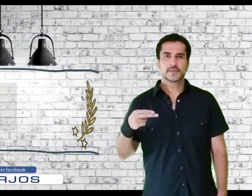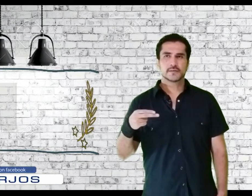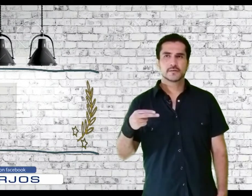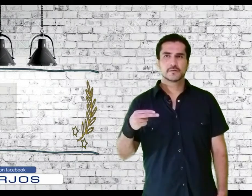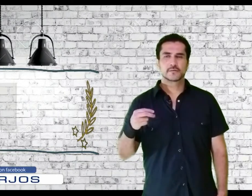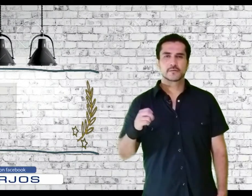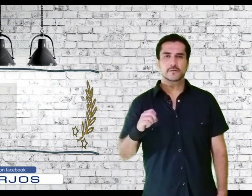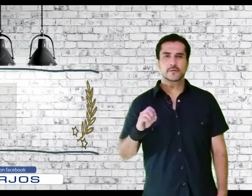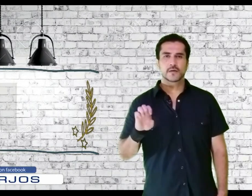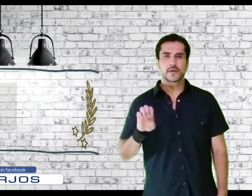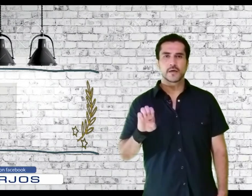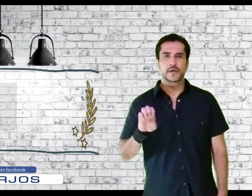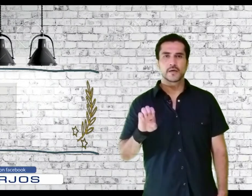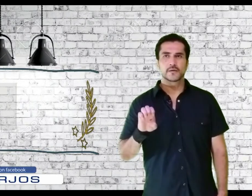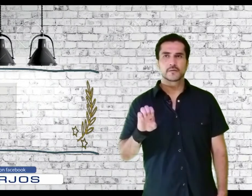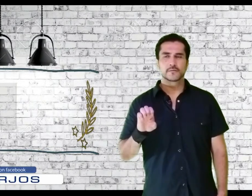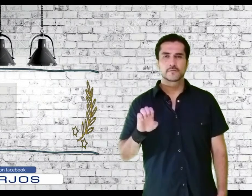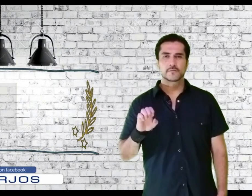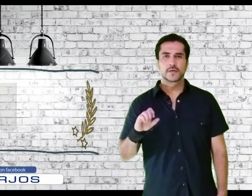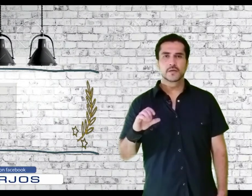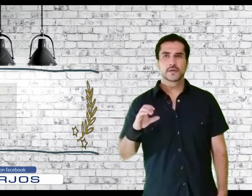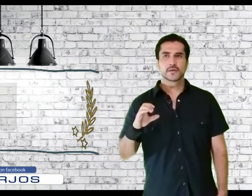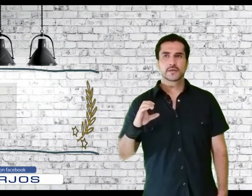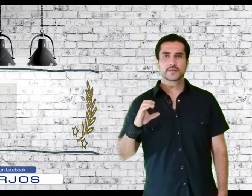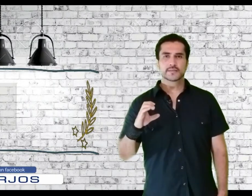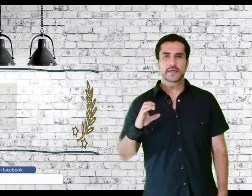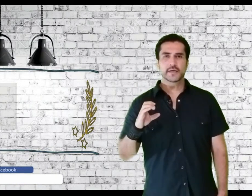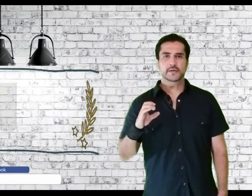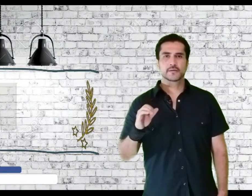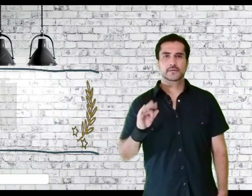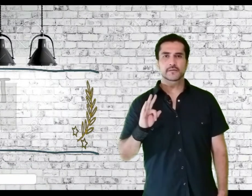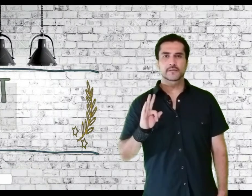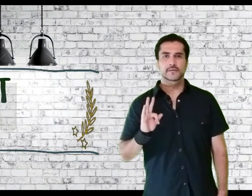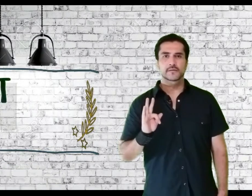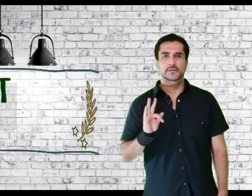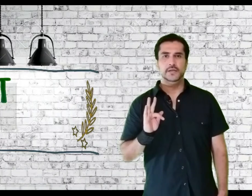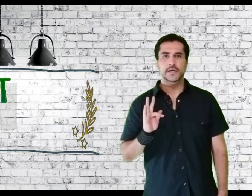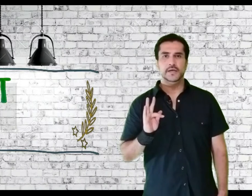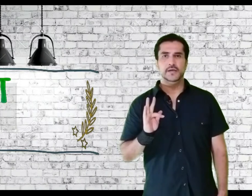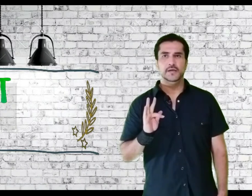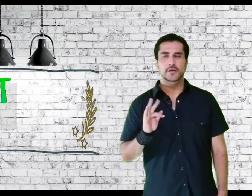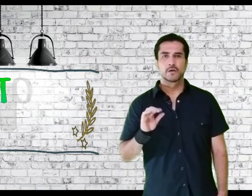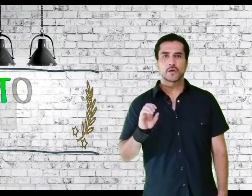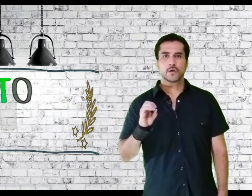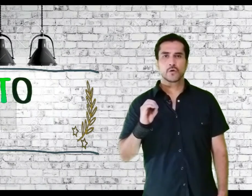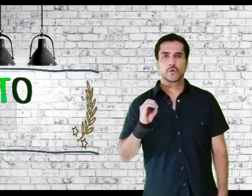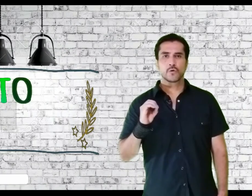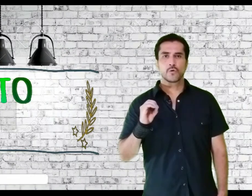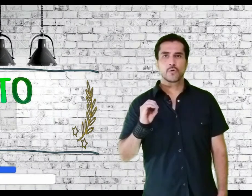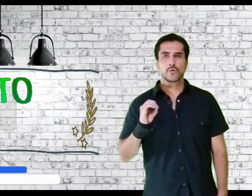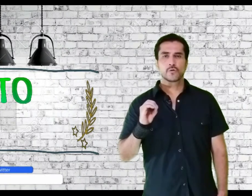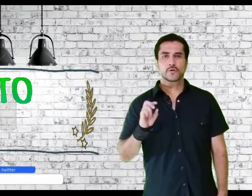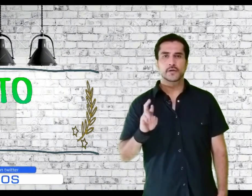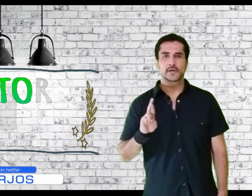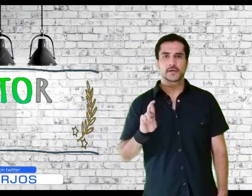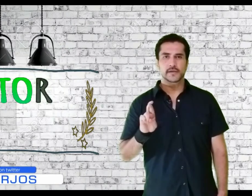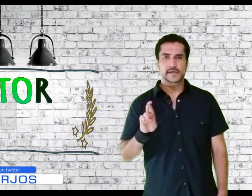H, E, C, T, O,